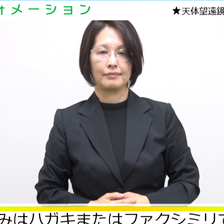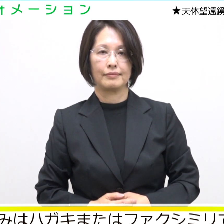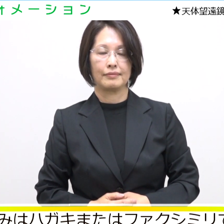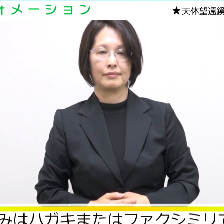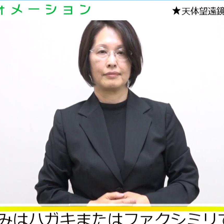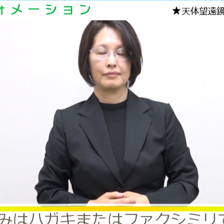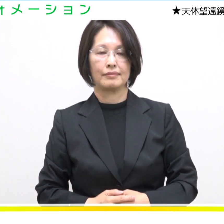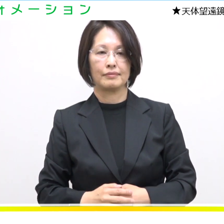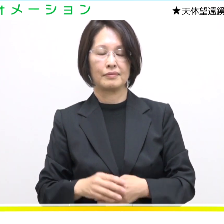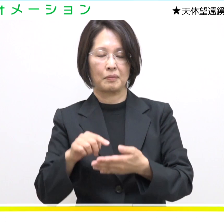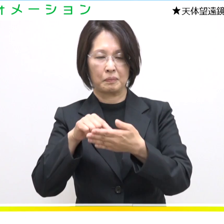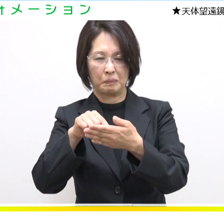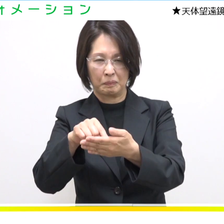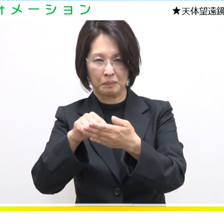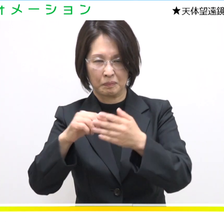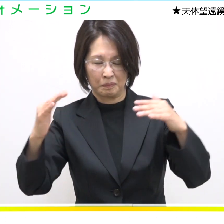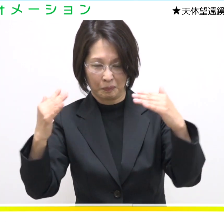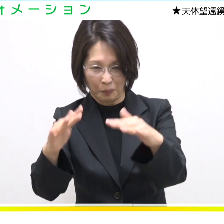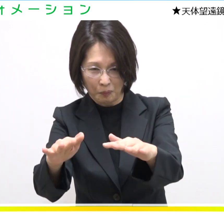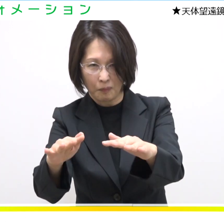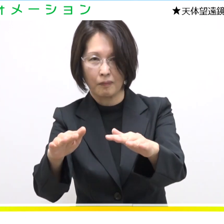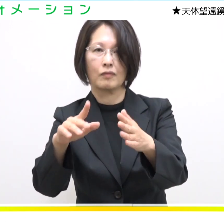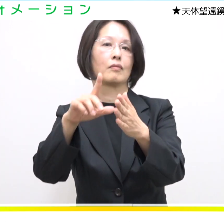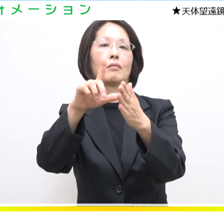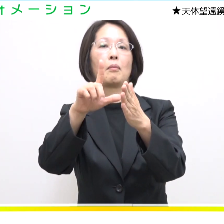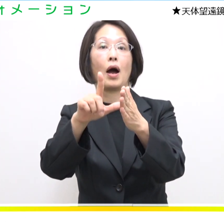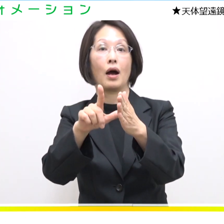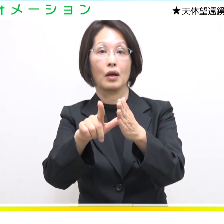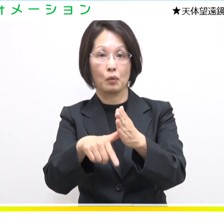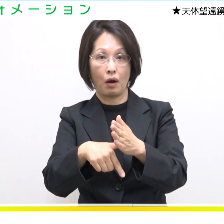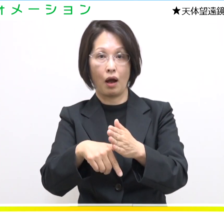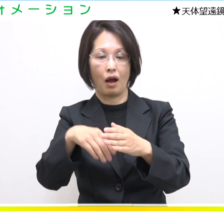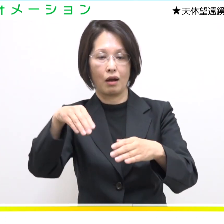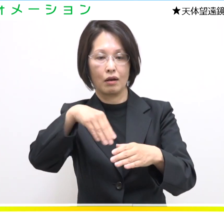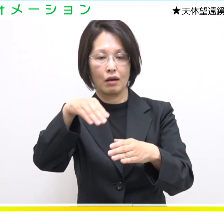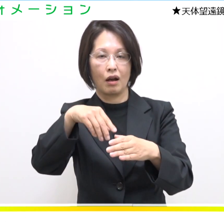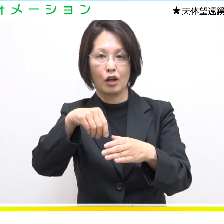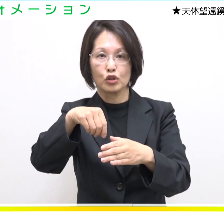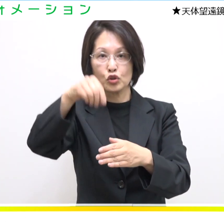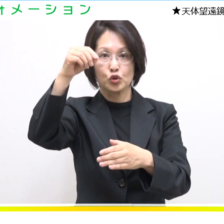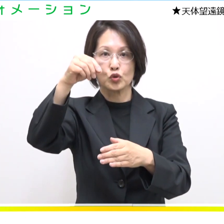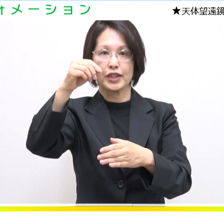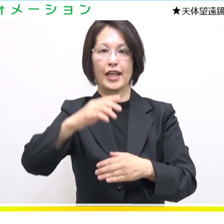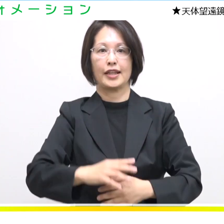ください応募多数の場合は抽選になり